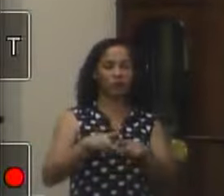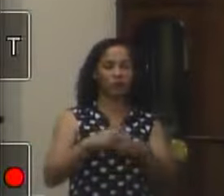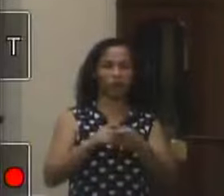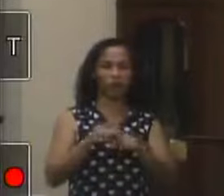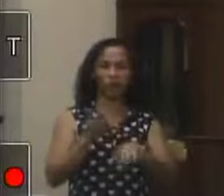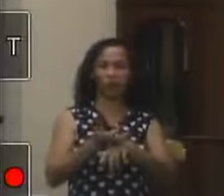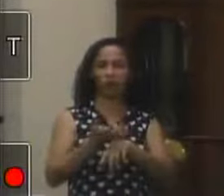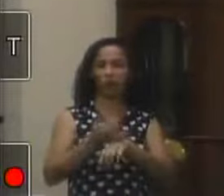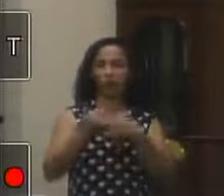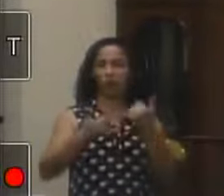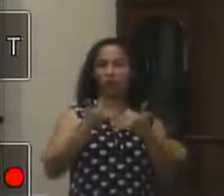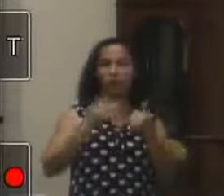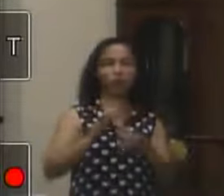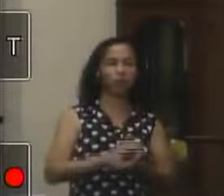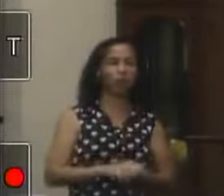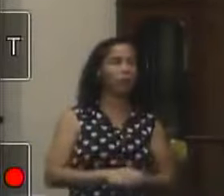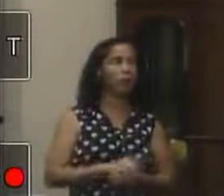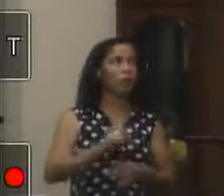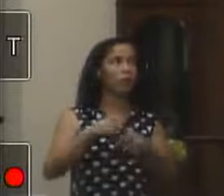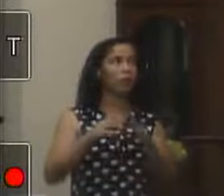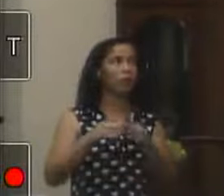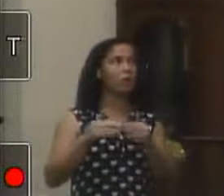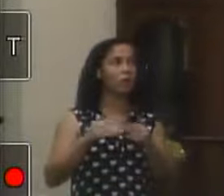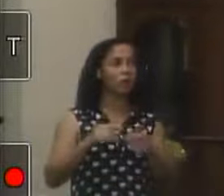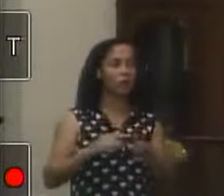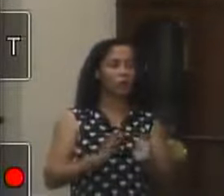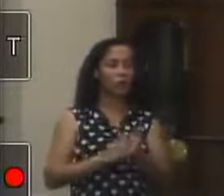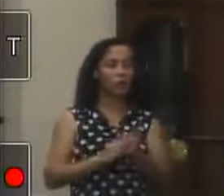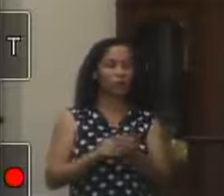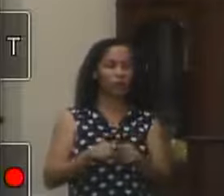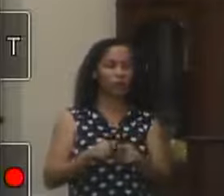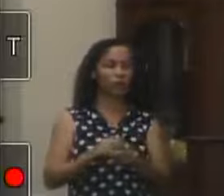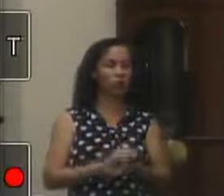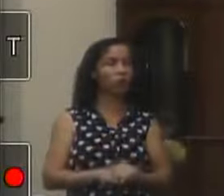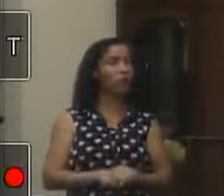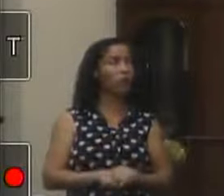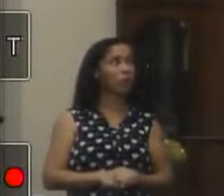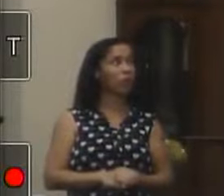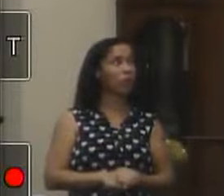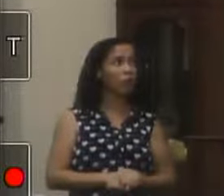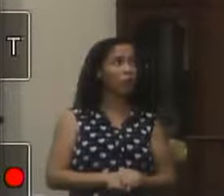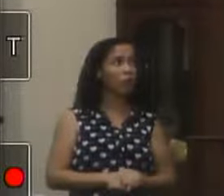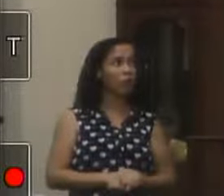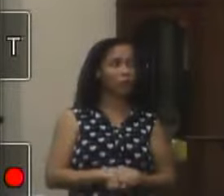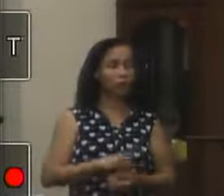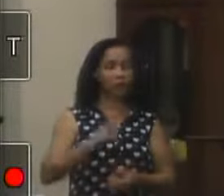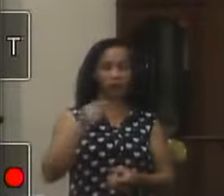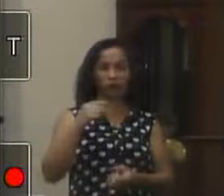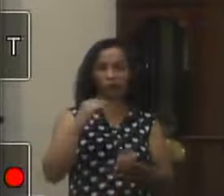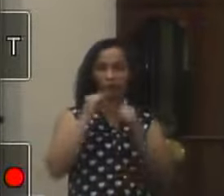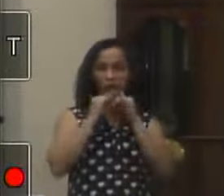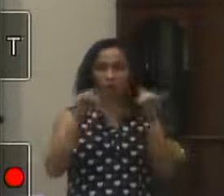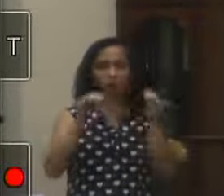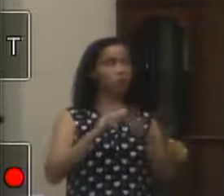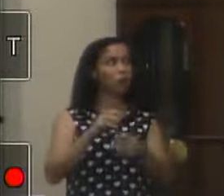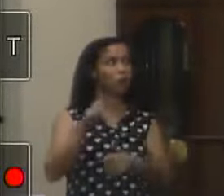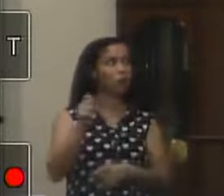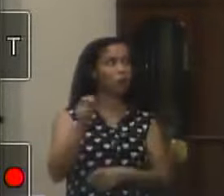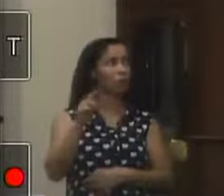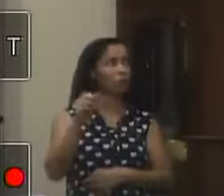também. Depois fiz um requerimento de moção de aplausos, não sei se os colegas tiveram a oportunidade de escutar, para